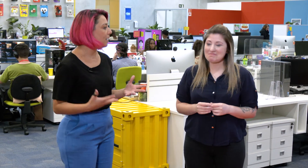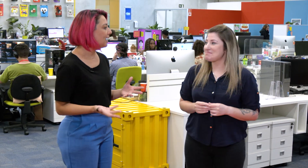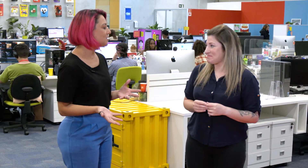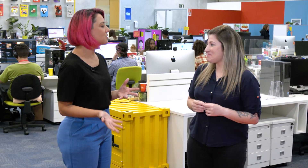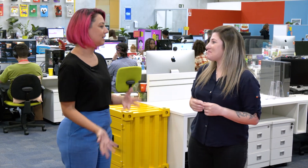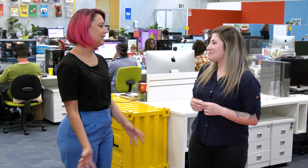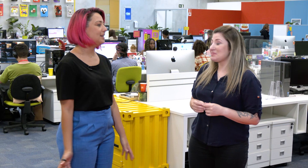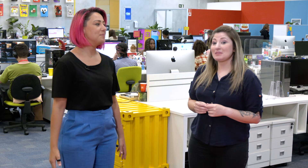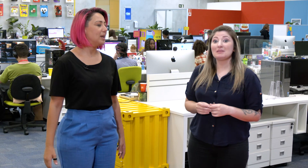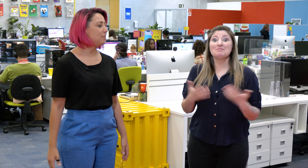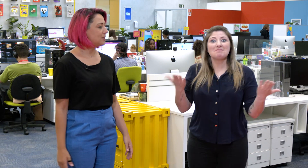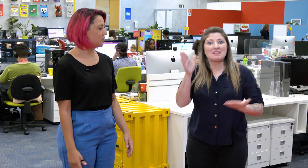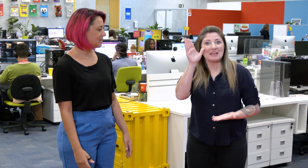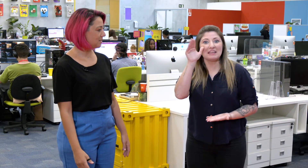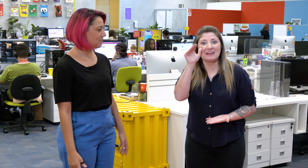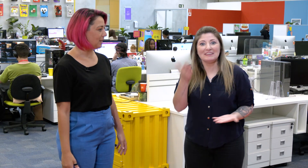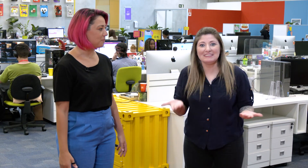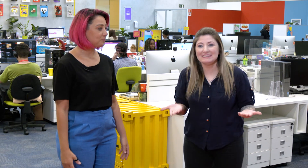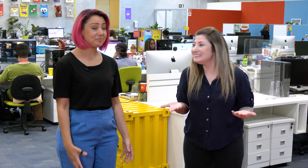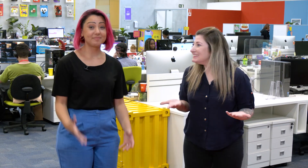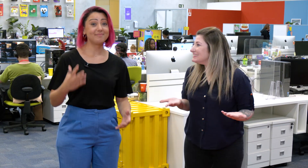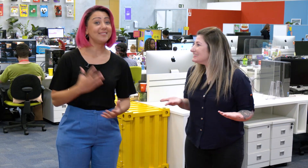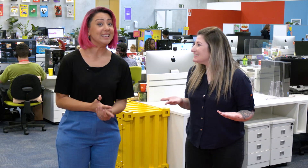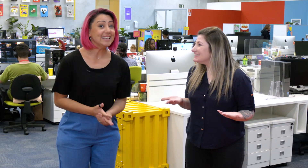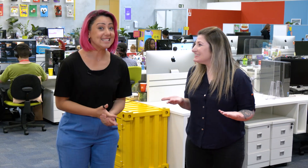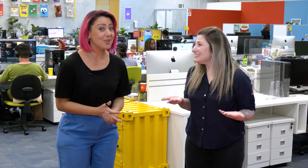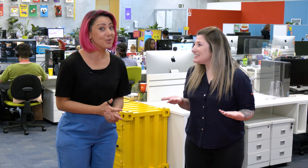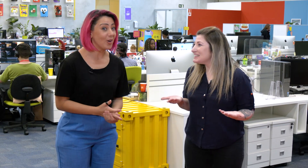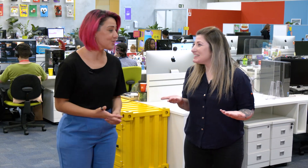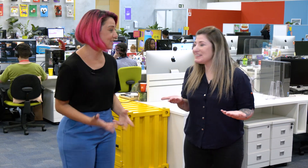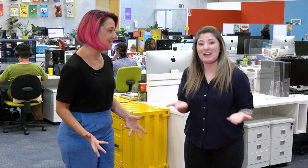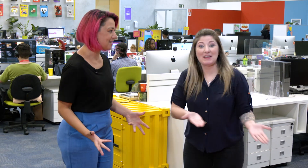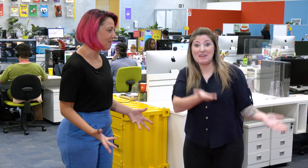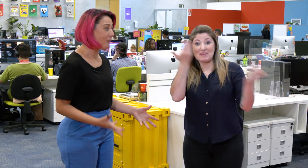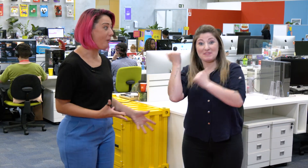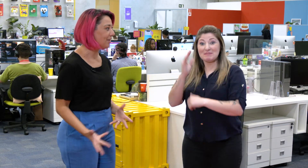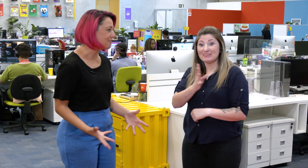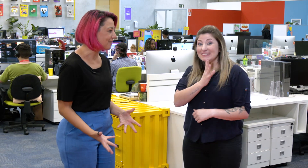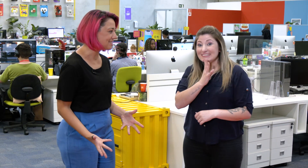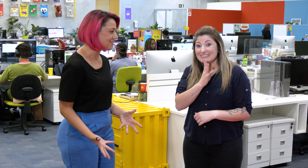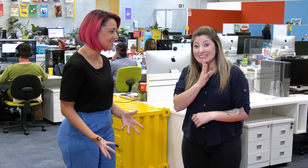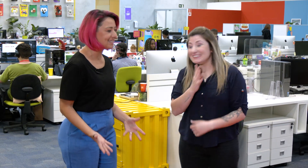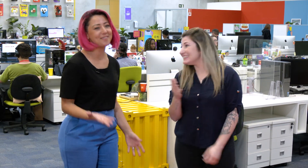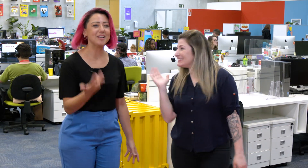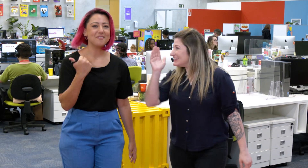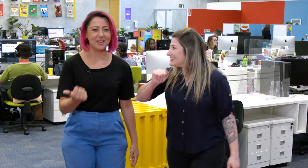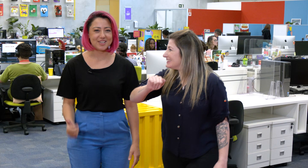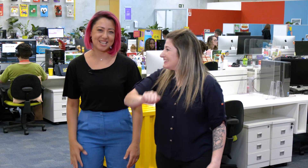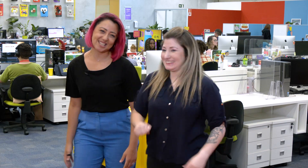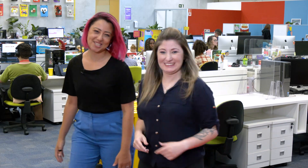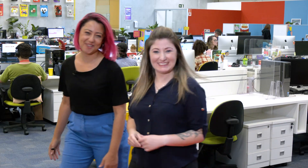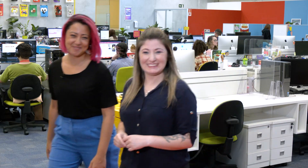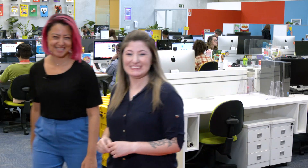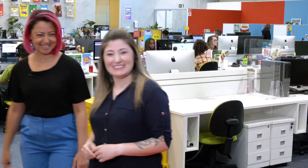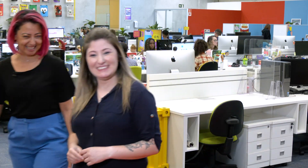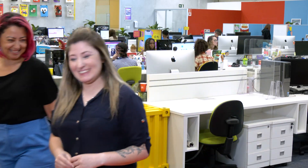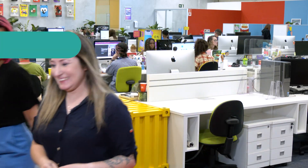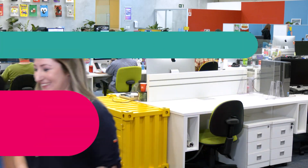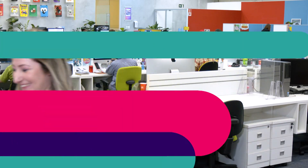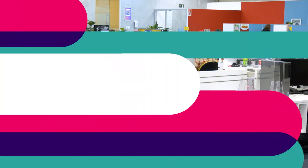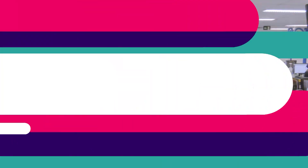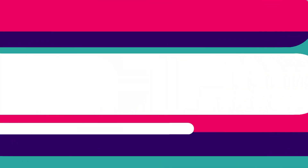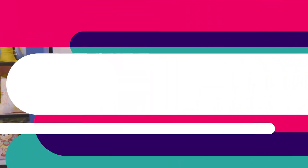diferentes espaços aqui e pessoas também. Estão curiosos? Querem saber como é que foi essa visita? Vem com a gente que a gente vai